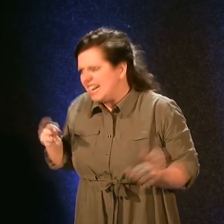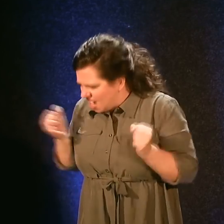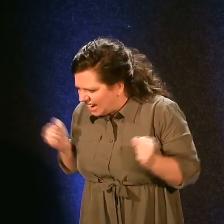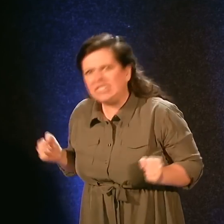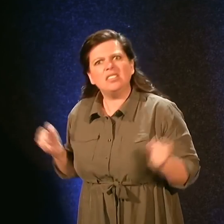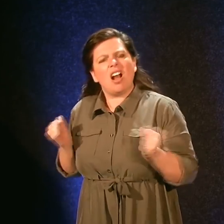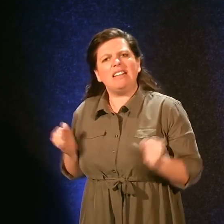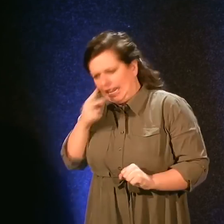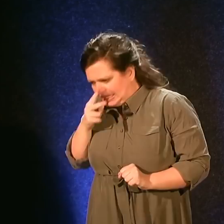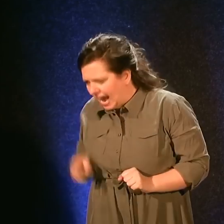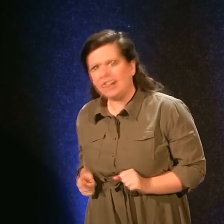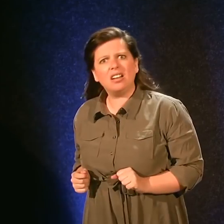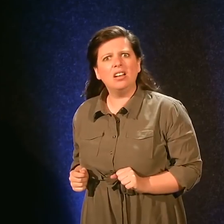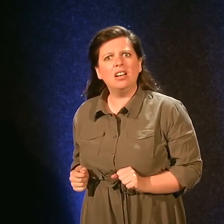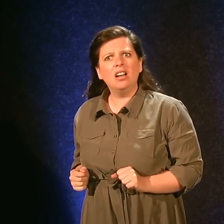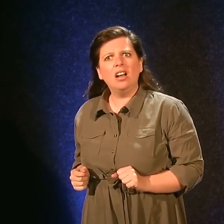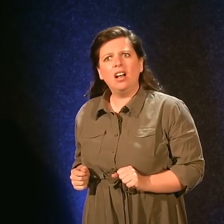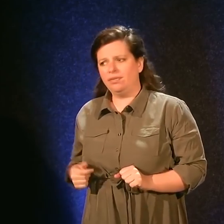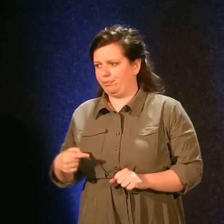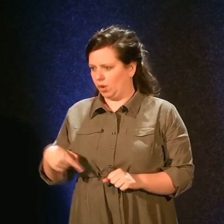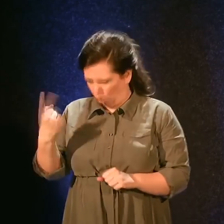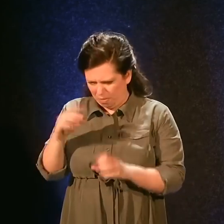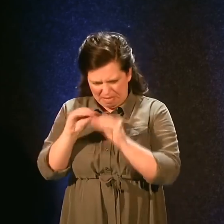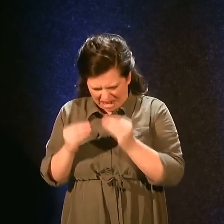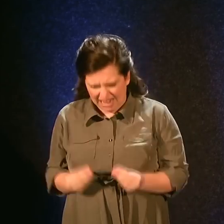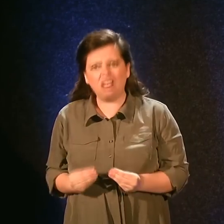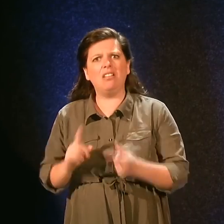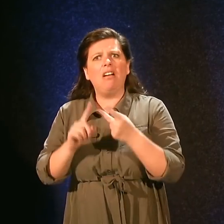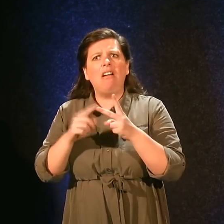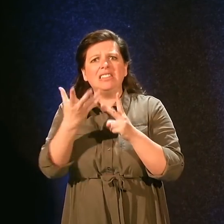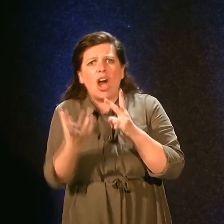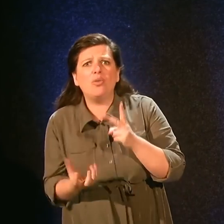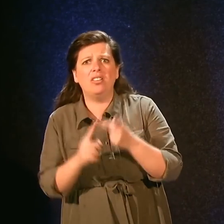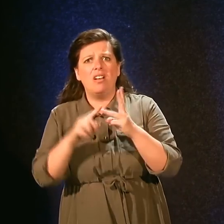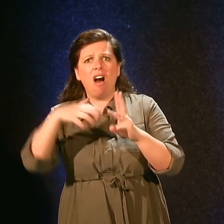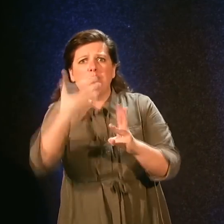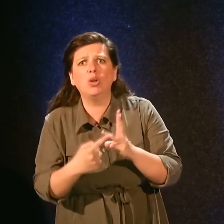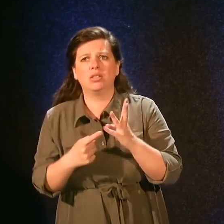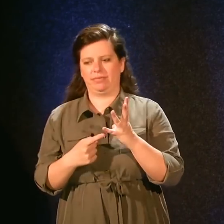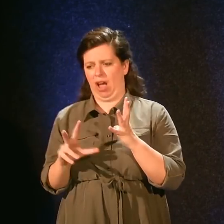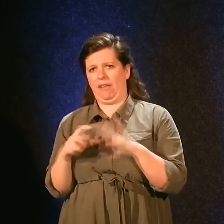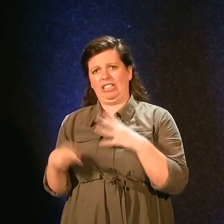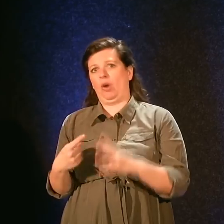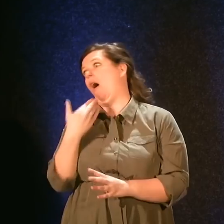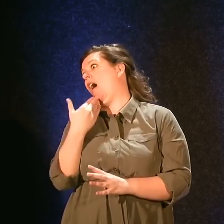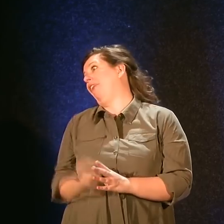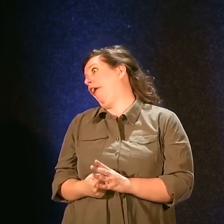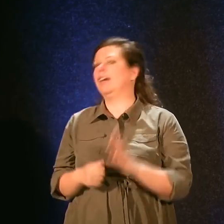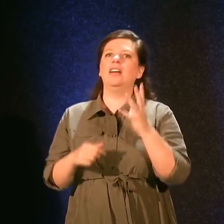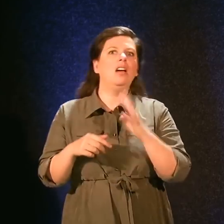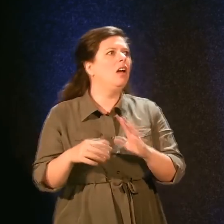niet. Laat eens kijken. Nog meer bananen. Druiven, appels. En een wc-rol, handig. Maar